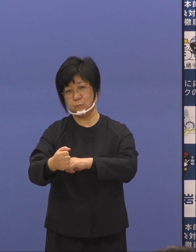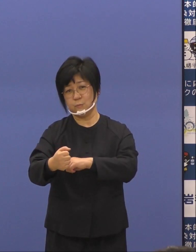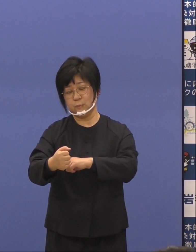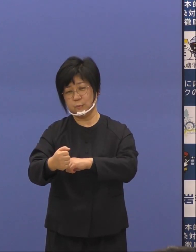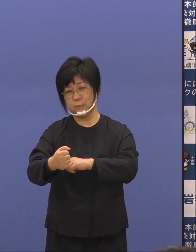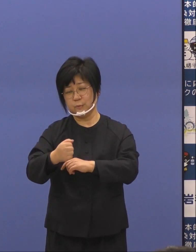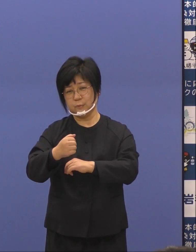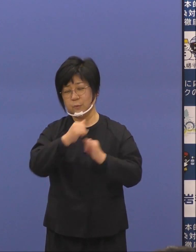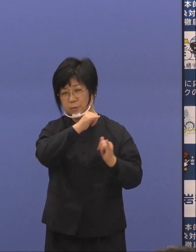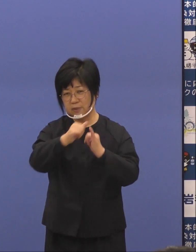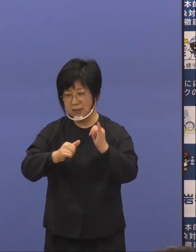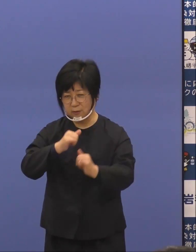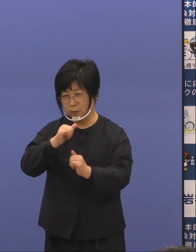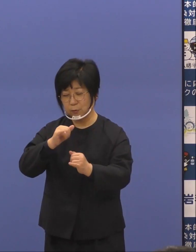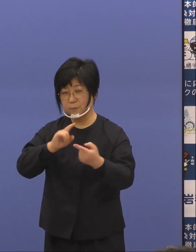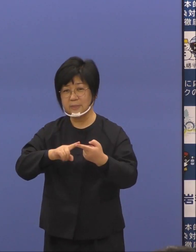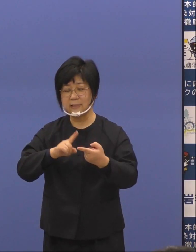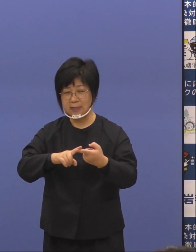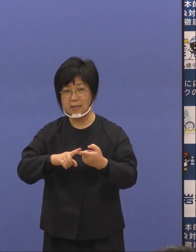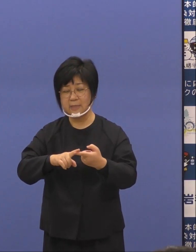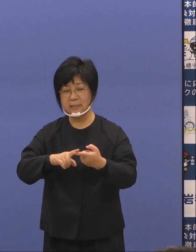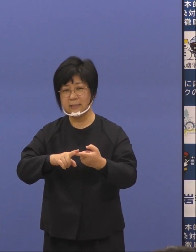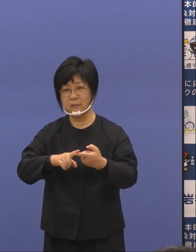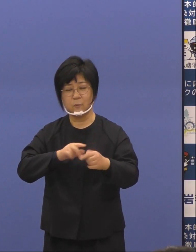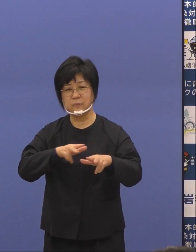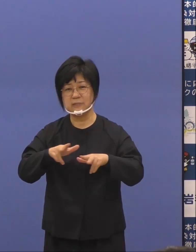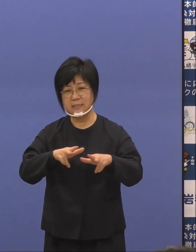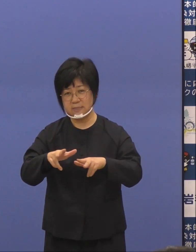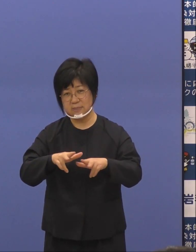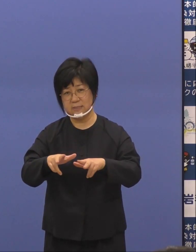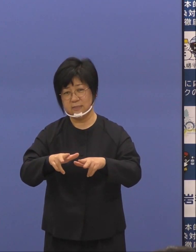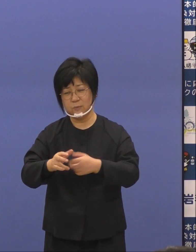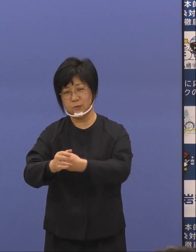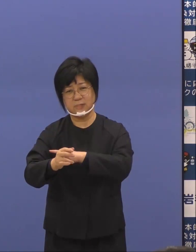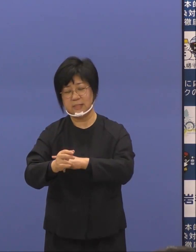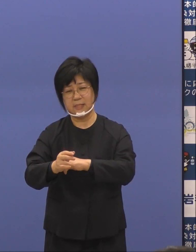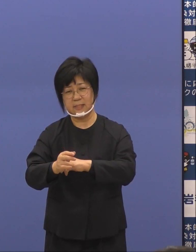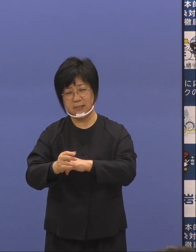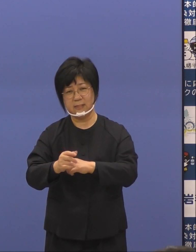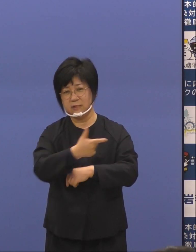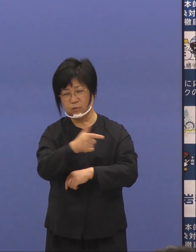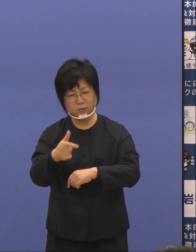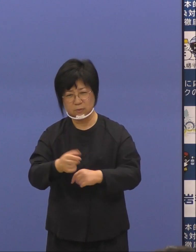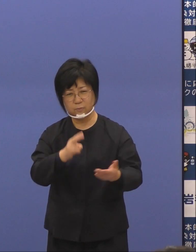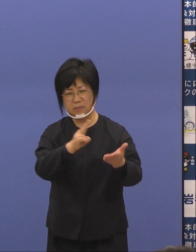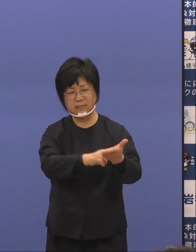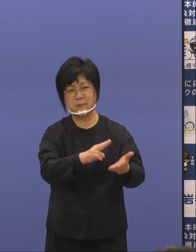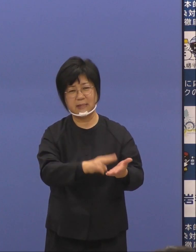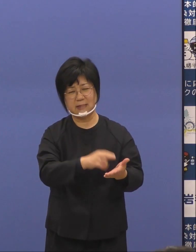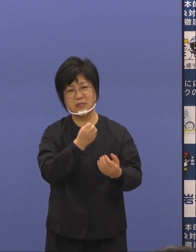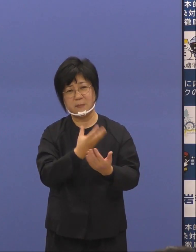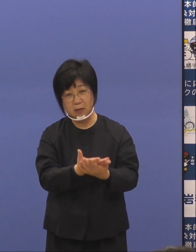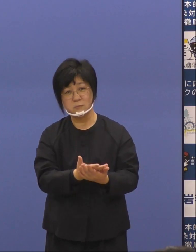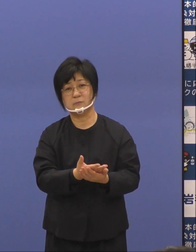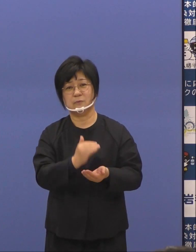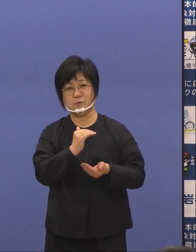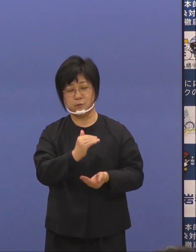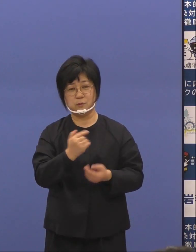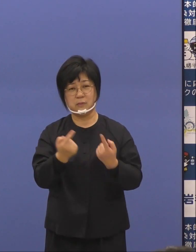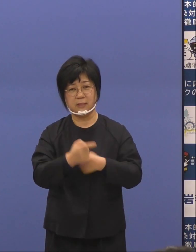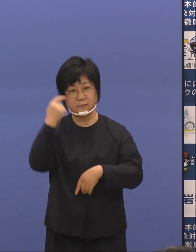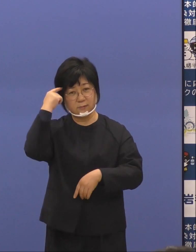伝統的な政治の力で物が決まるというふうになっちゃうということだと思います。 ありがとうございます。